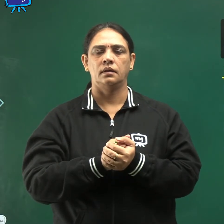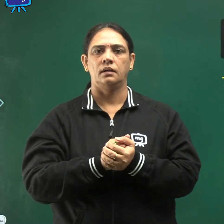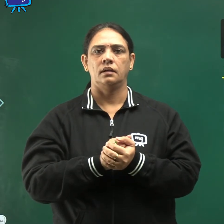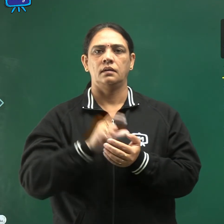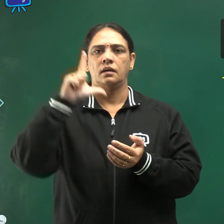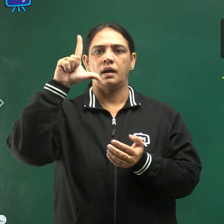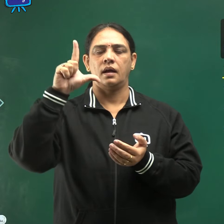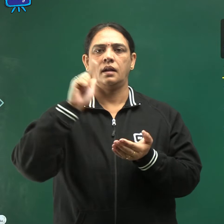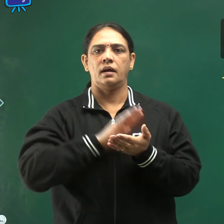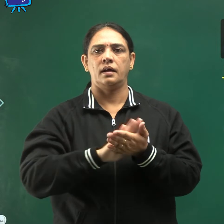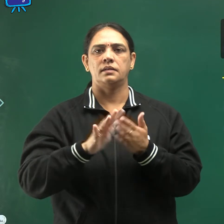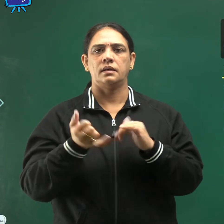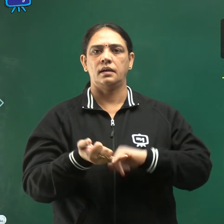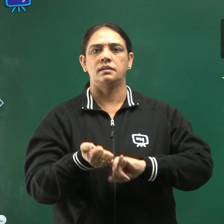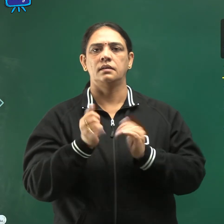LHS